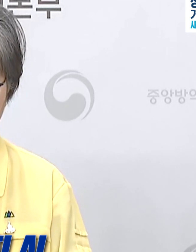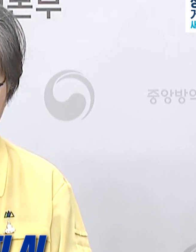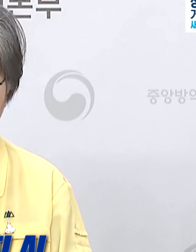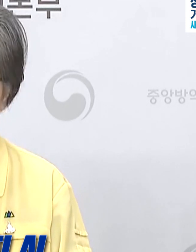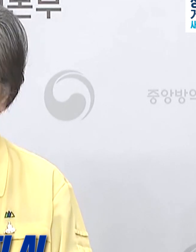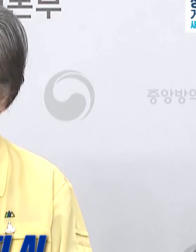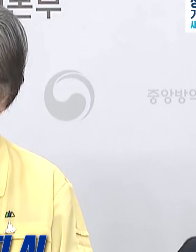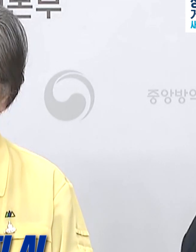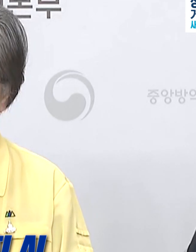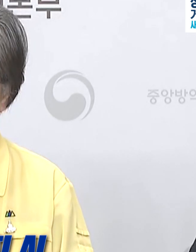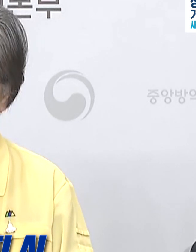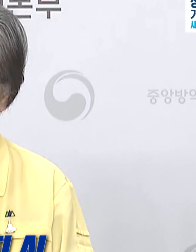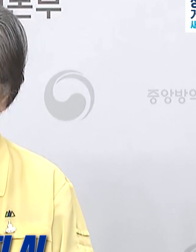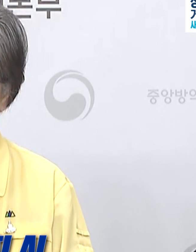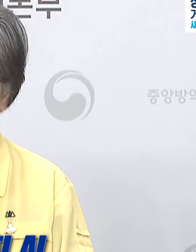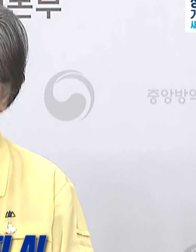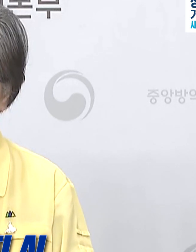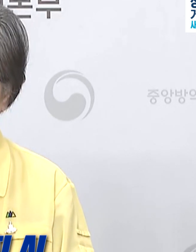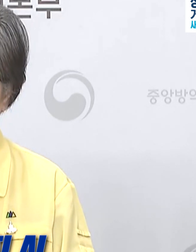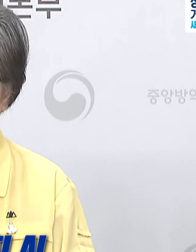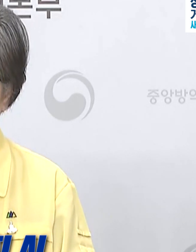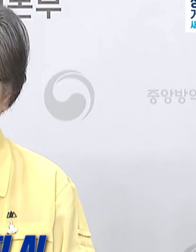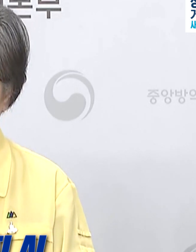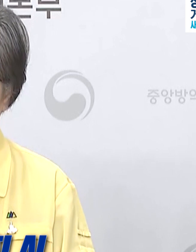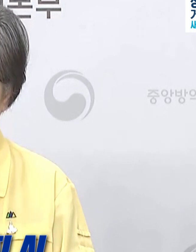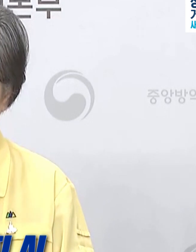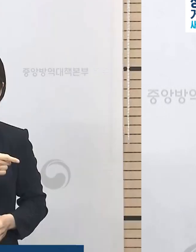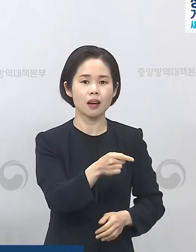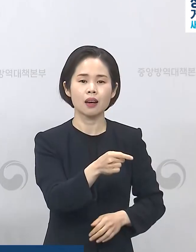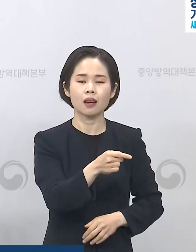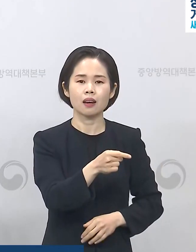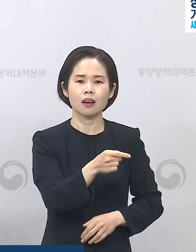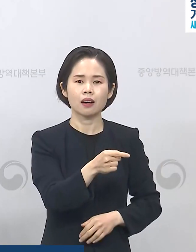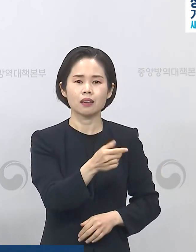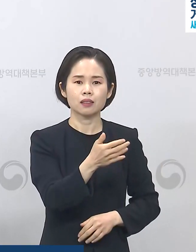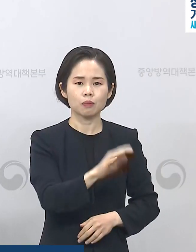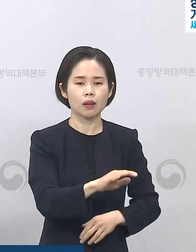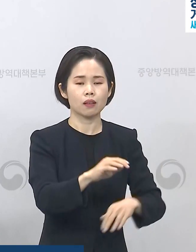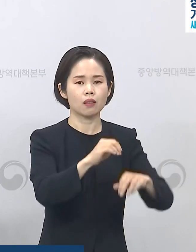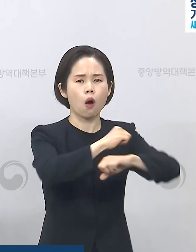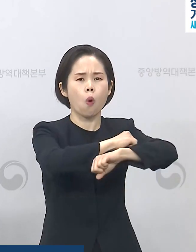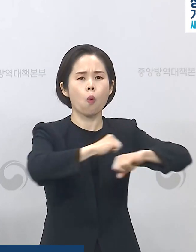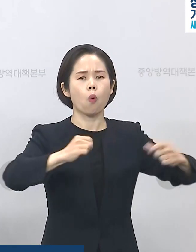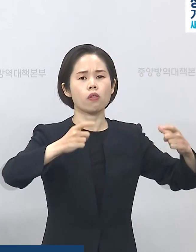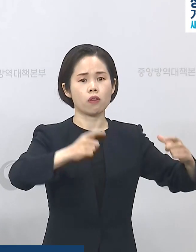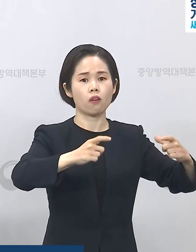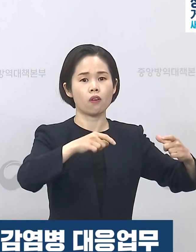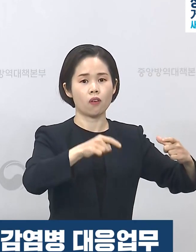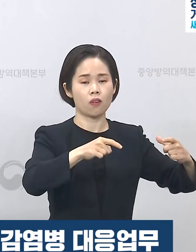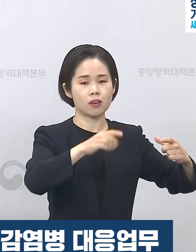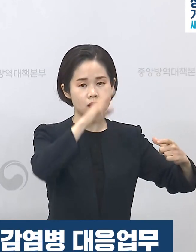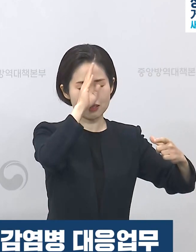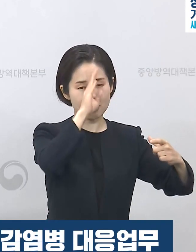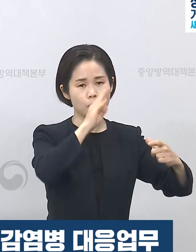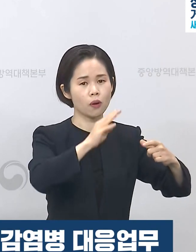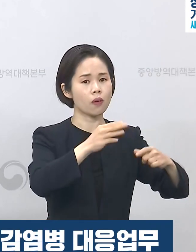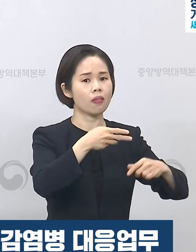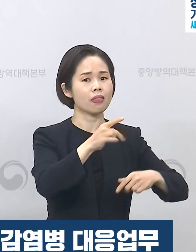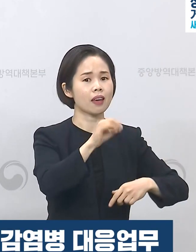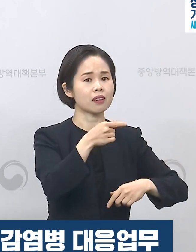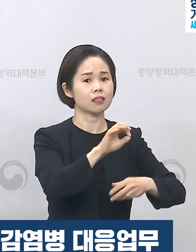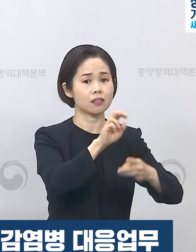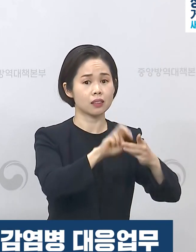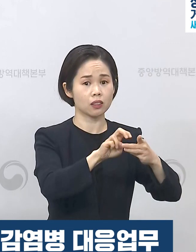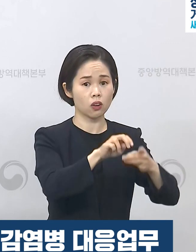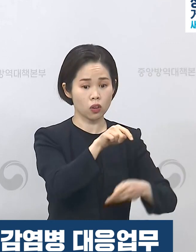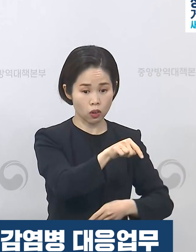운영을 질병대응센터로 일원화하게 되는 것인지, 이 권역별 질병대응센터가 현재 지자체가 하고